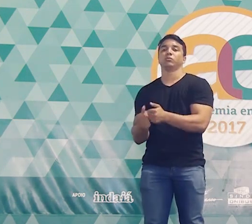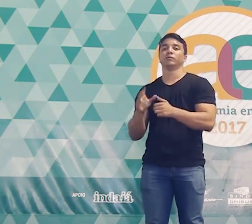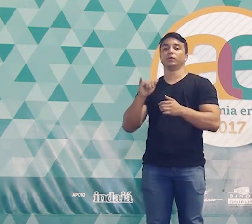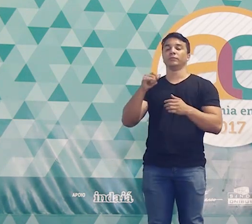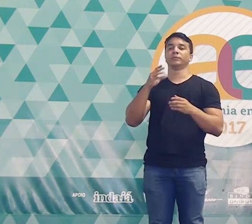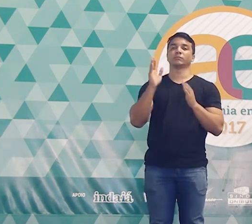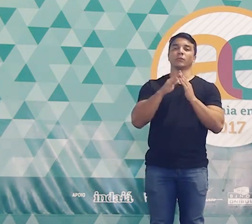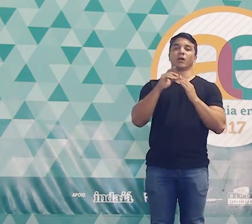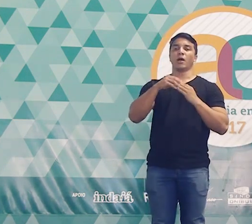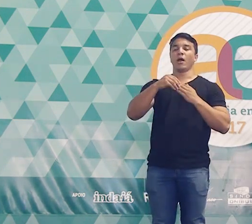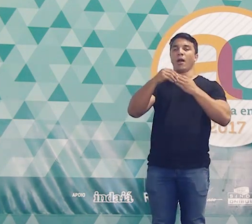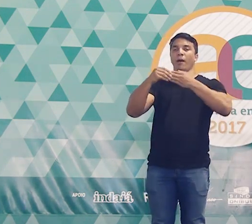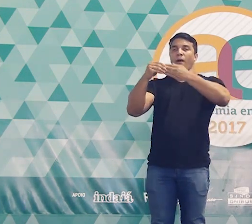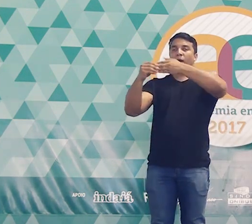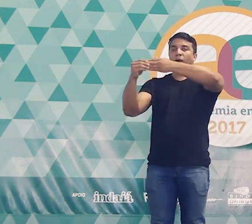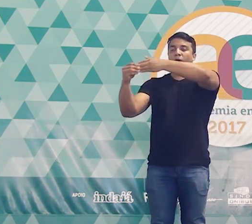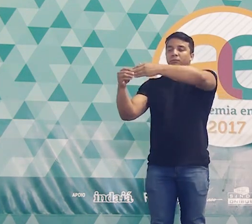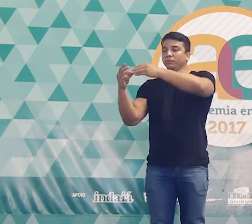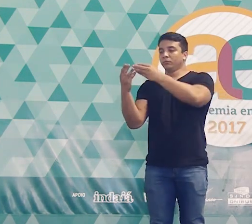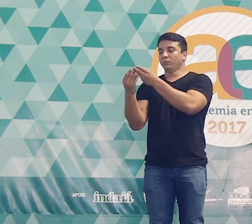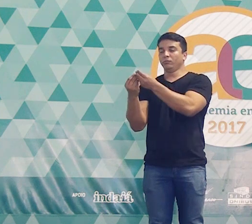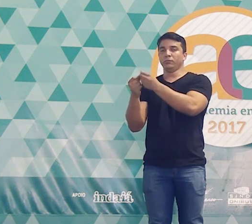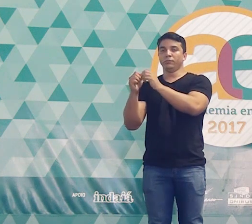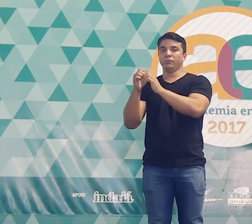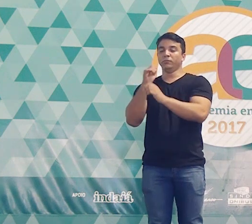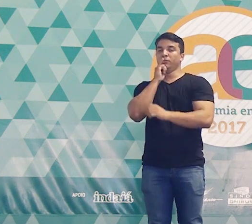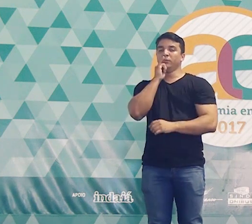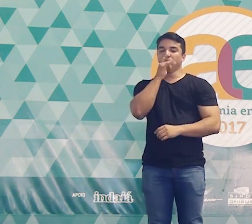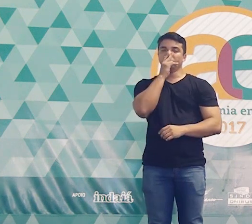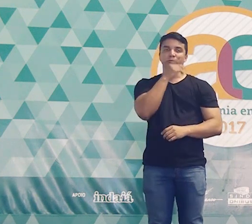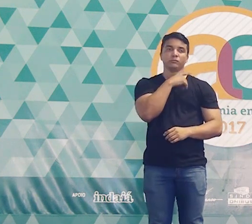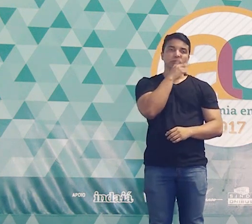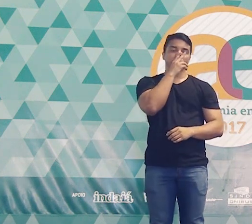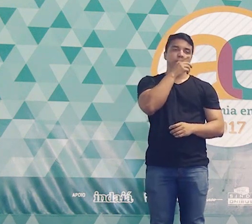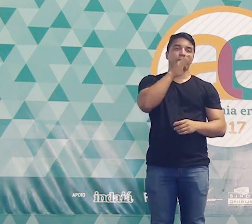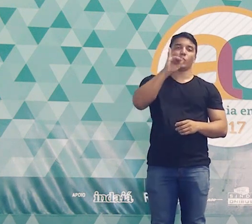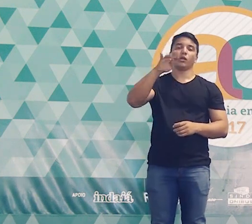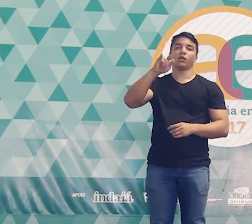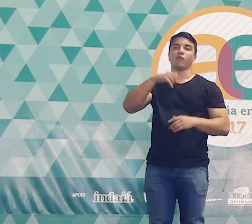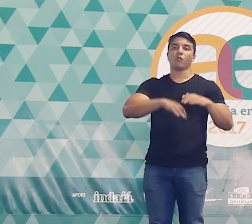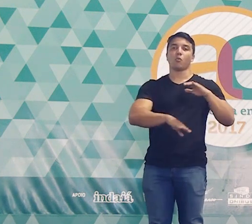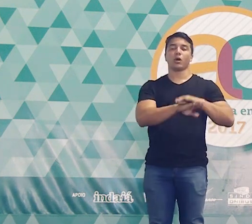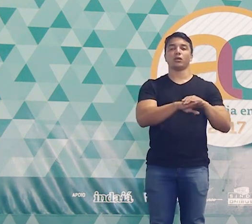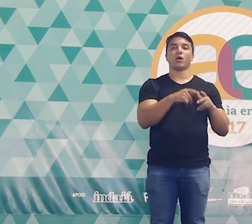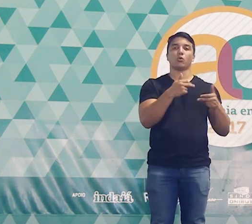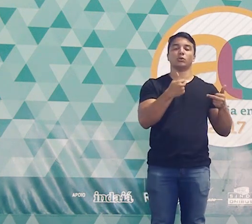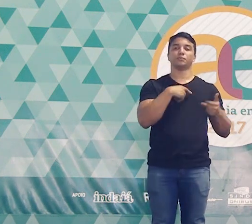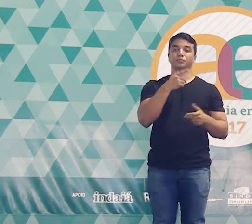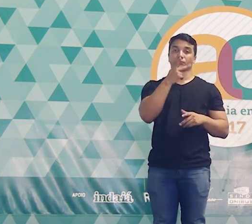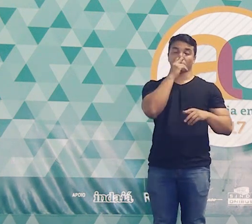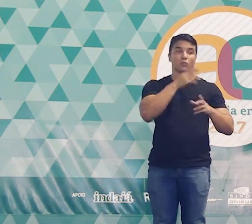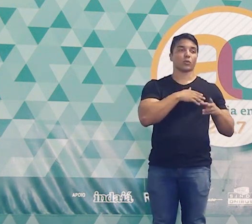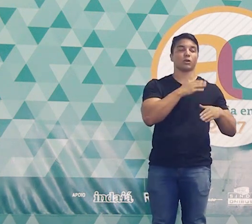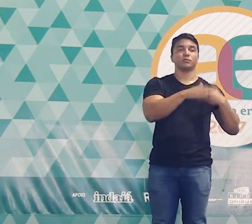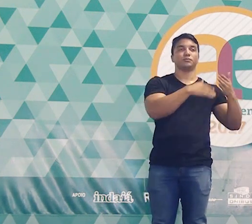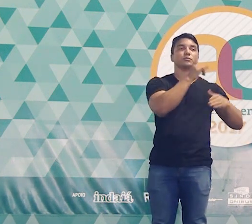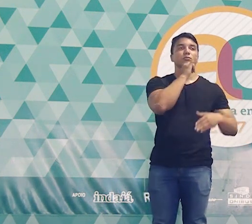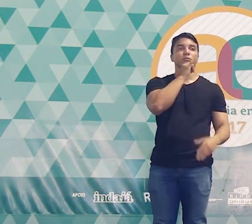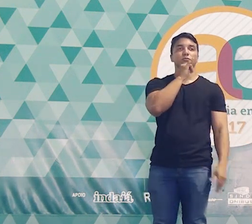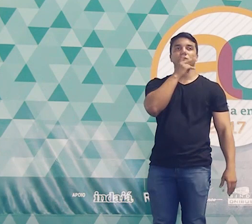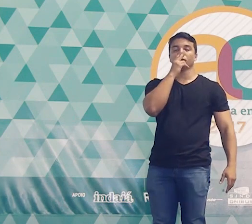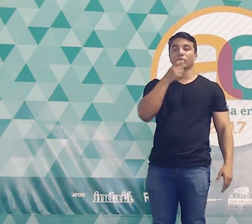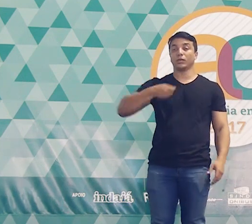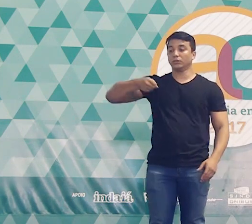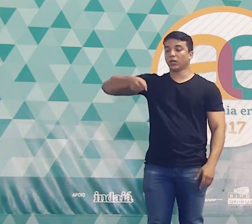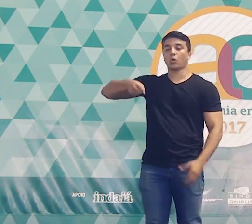casa e vai passar por processo de decomposição. Se você pegar essa sacola biodegradável e resolver guardar alguma coisa sua que vai durar, por exemplo, Rodrigo, eu vou pegar essa